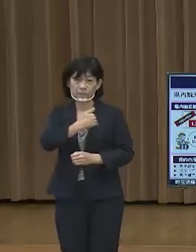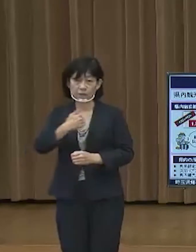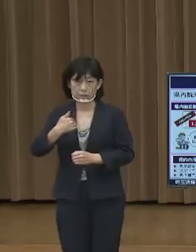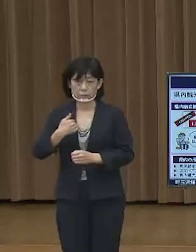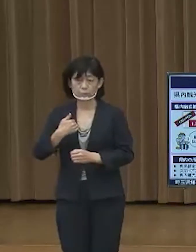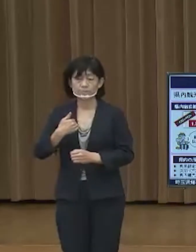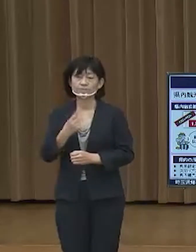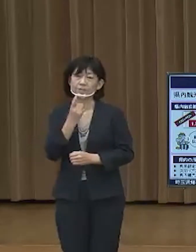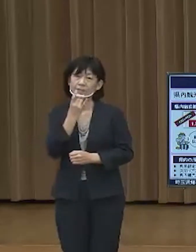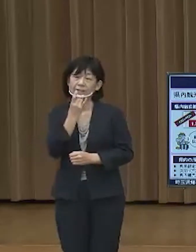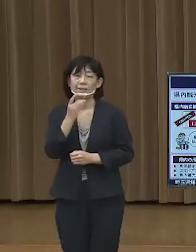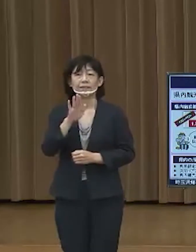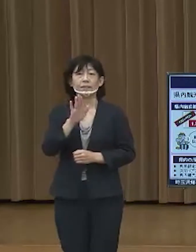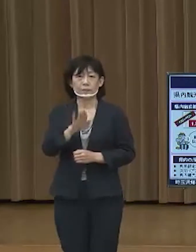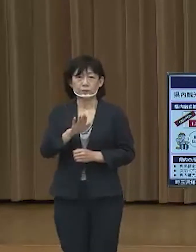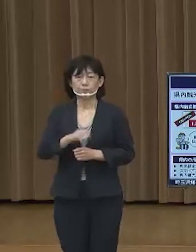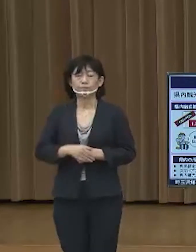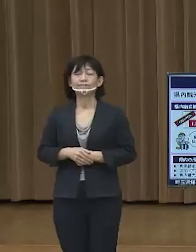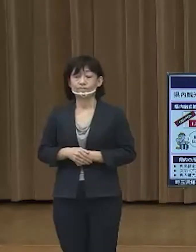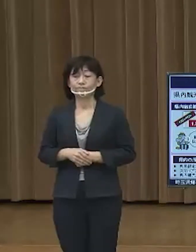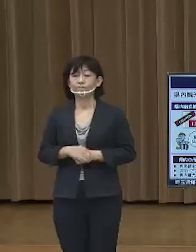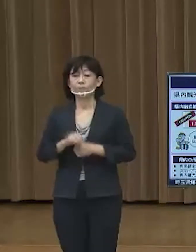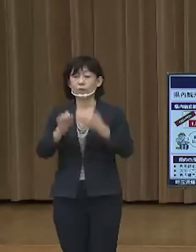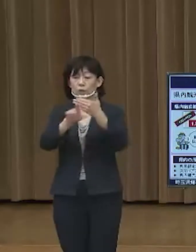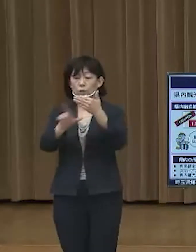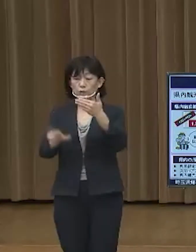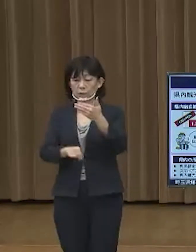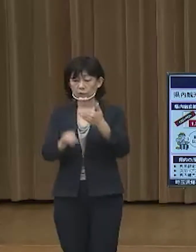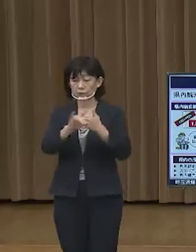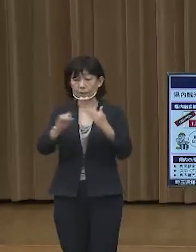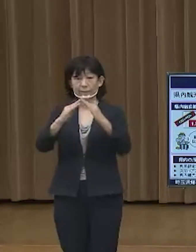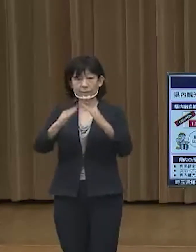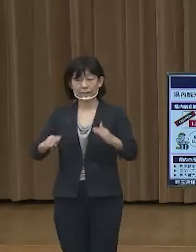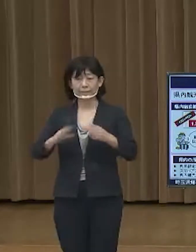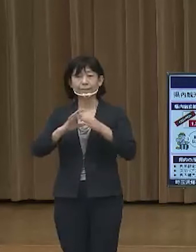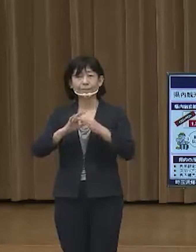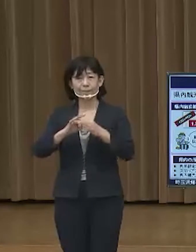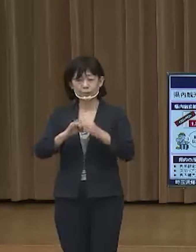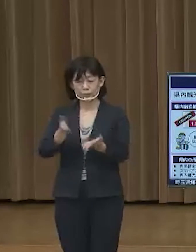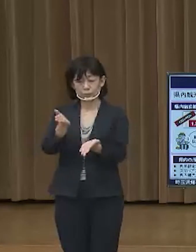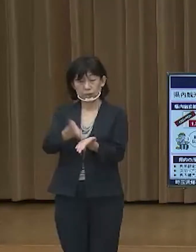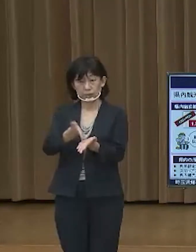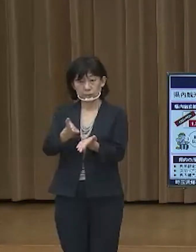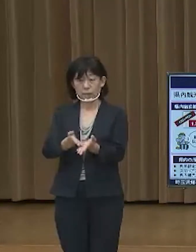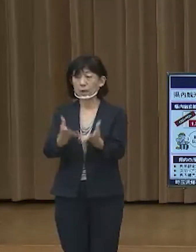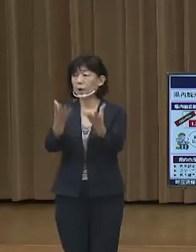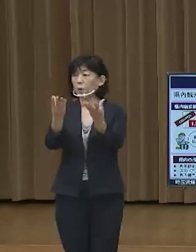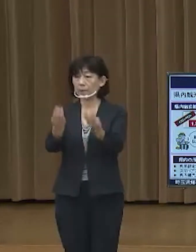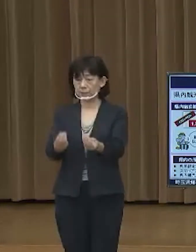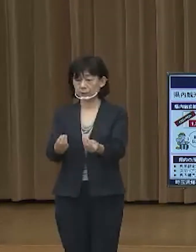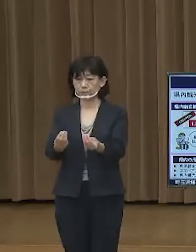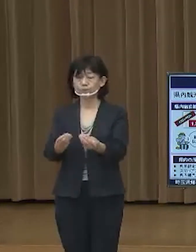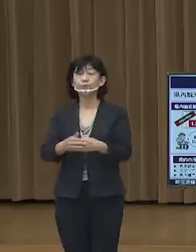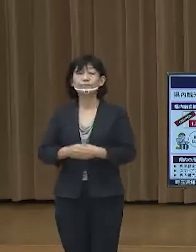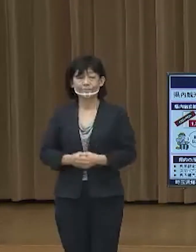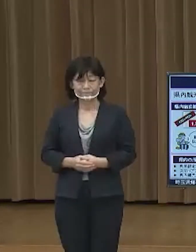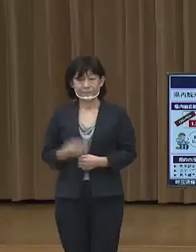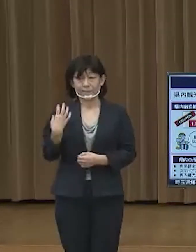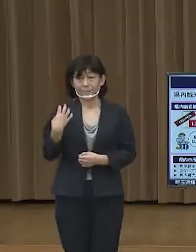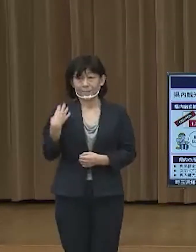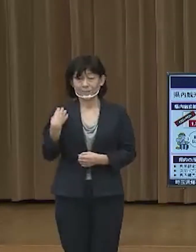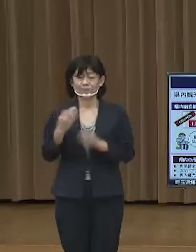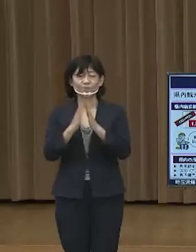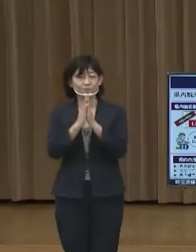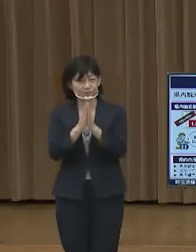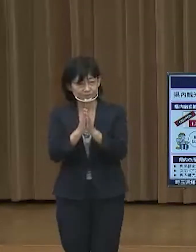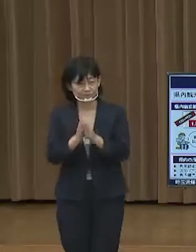ります。以上で9月定例会等に関するご説明を終了させていただきます。では幹事社さん、よろしくお願い